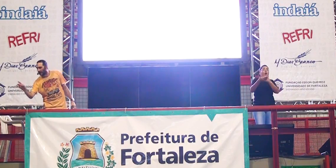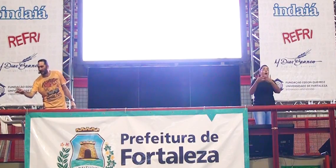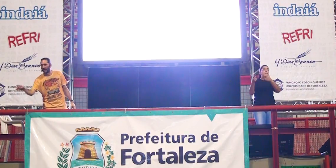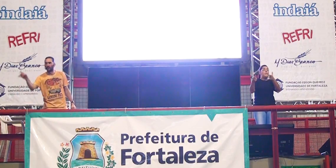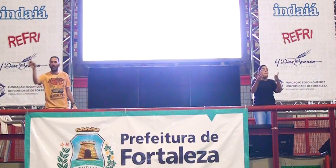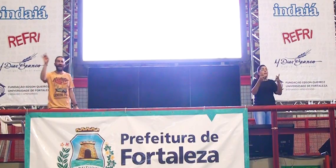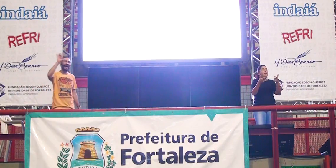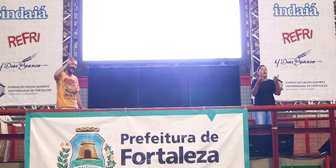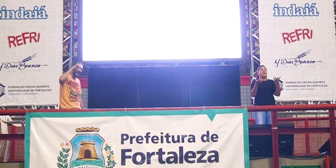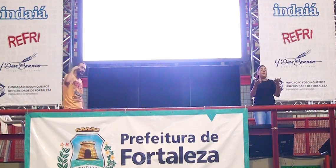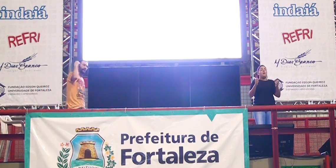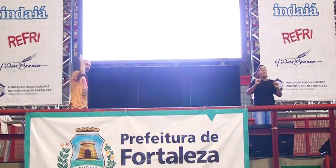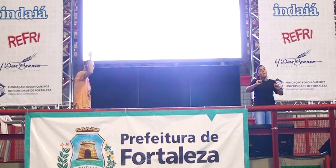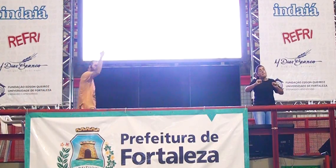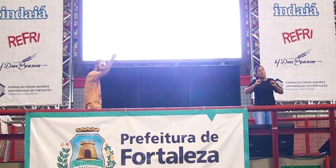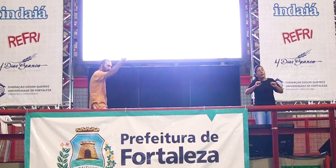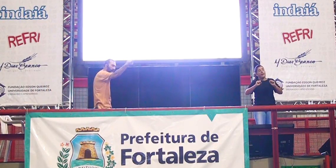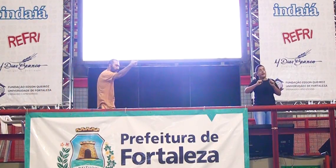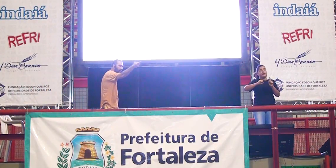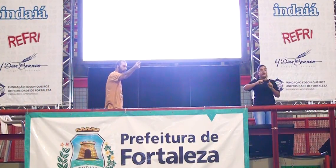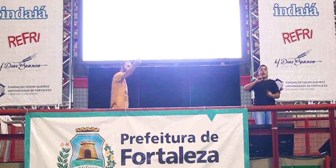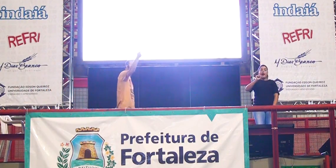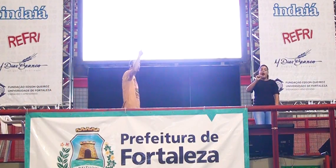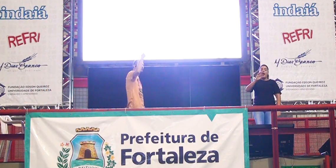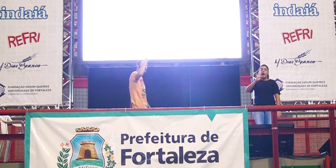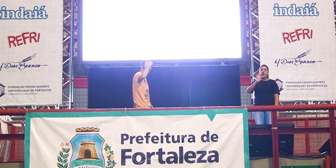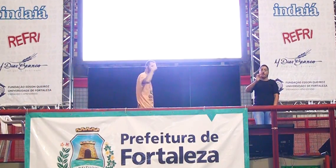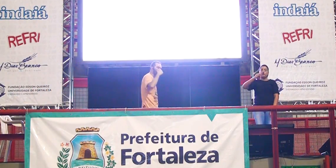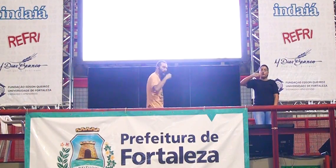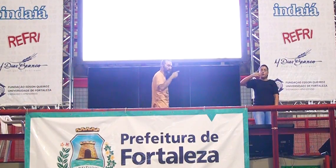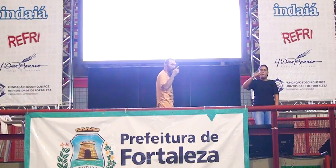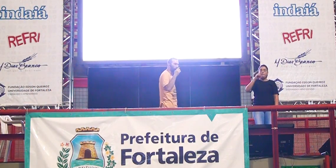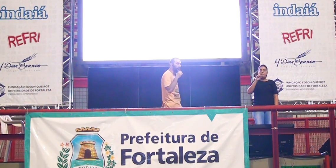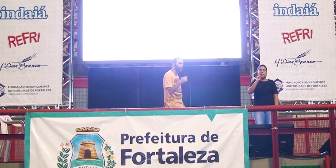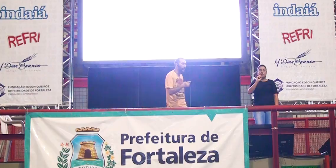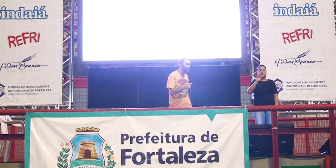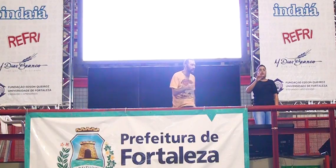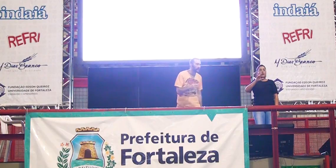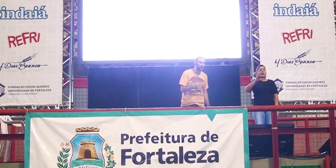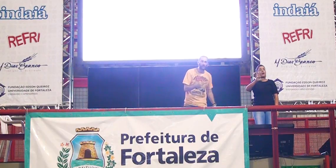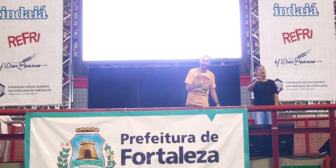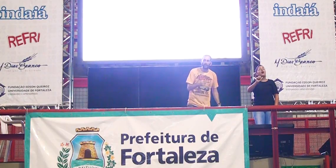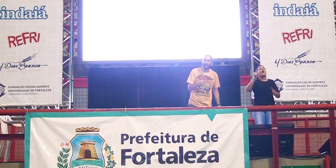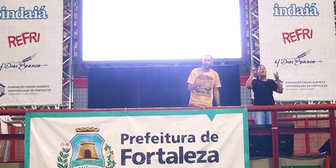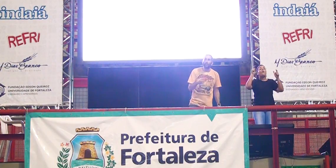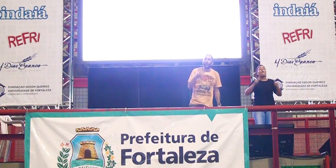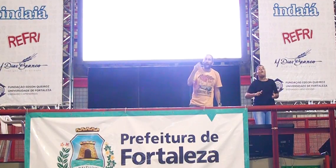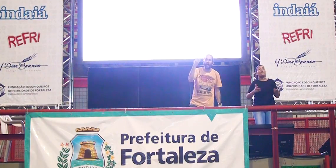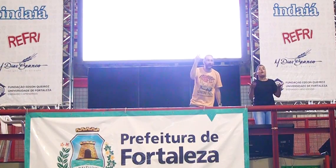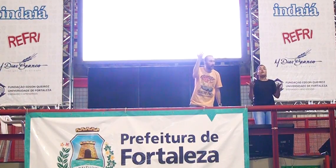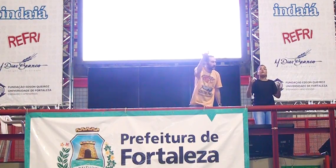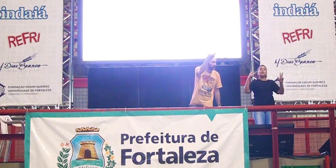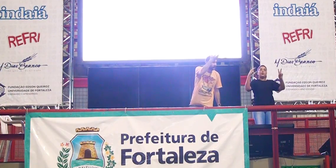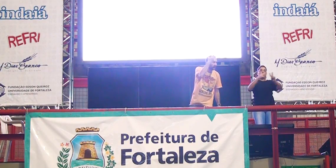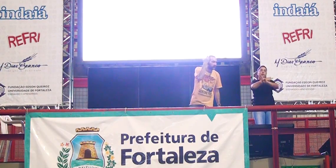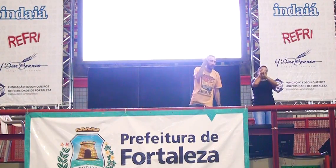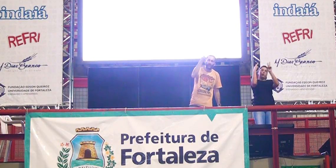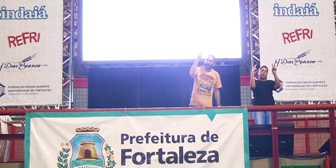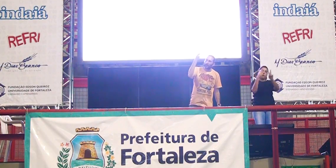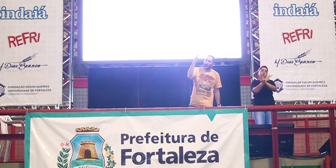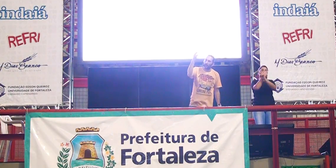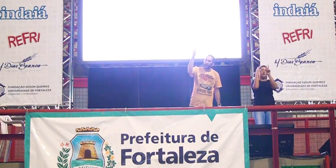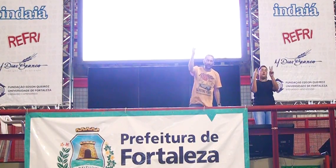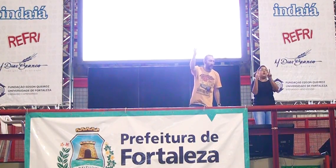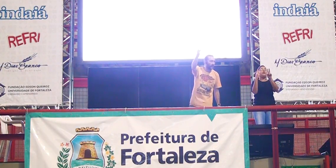estou falando que a temperatura é atmosférica, eu vou medir a temperatura de calor de onde? Do ar.